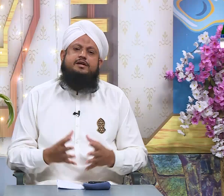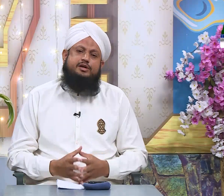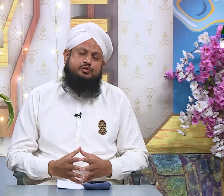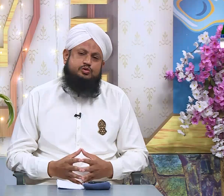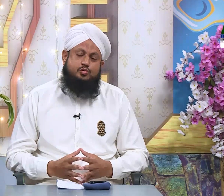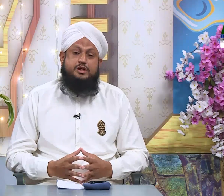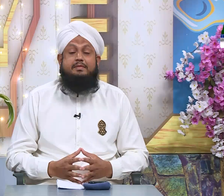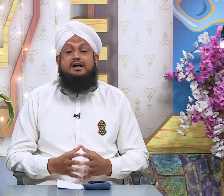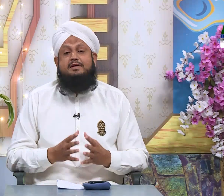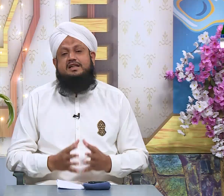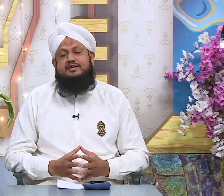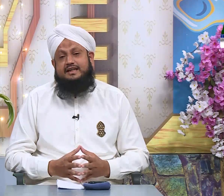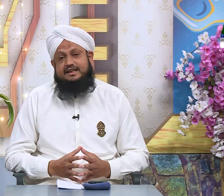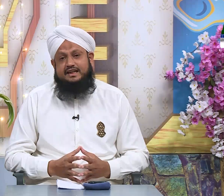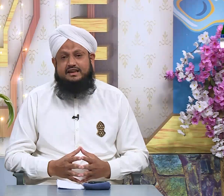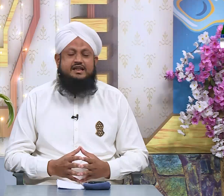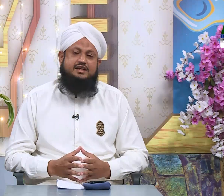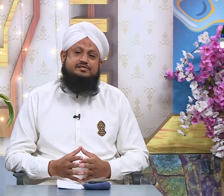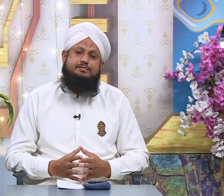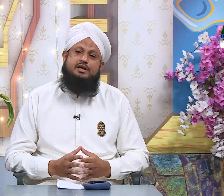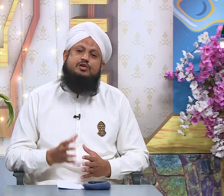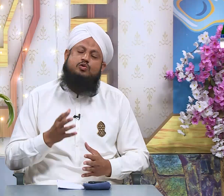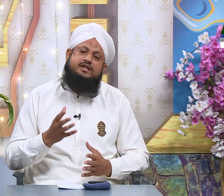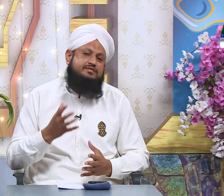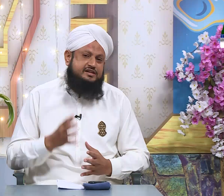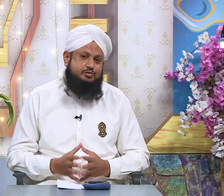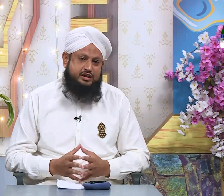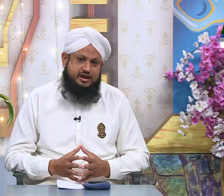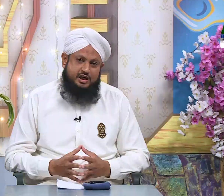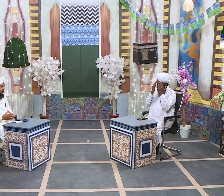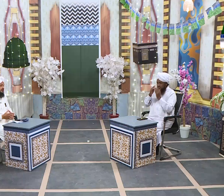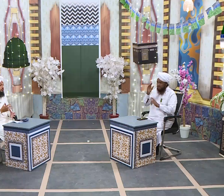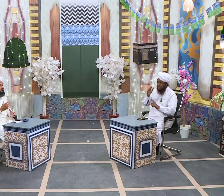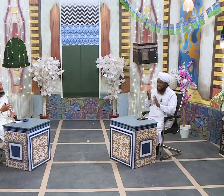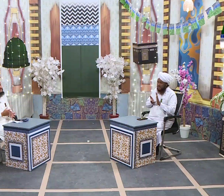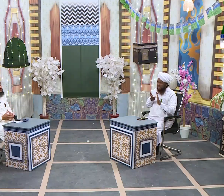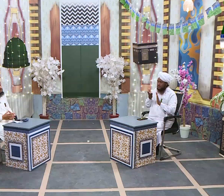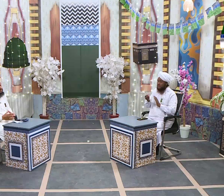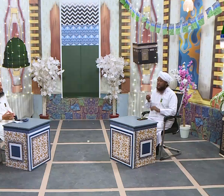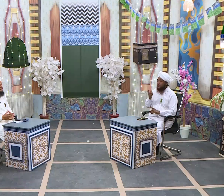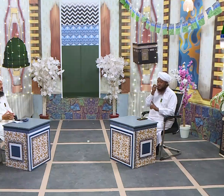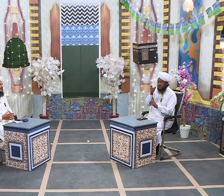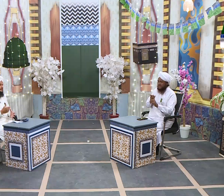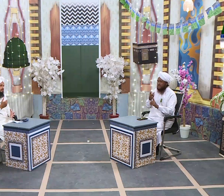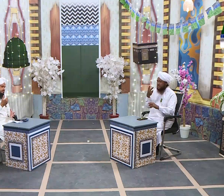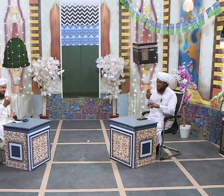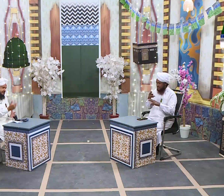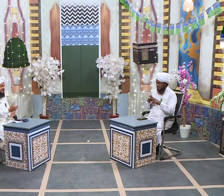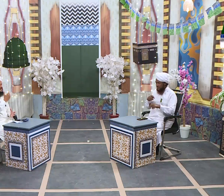بھائیوں، درود پاک پڑھنے والے کے لیے اس سے بڑھ کر اور کیا فضیلت ہوگی کہ اس کا نام اور اس کے والد کا نام